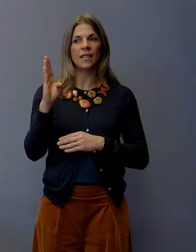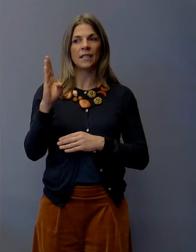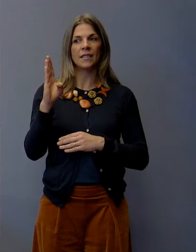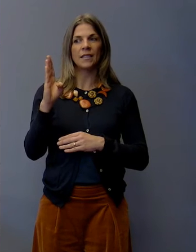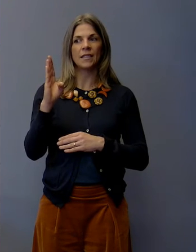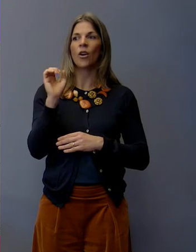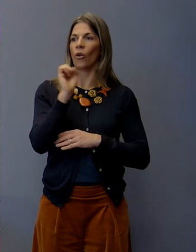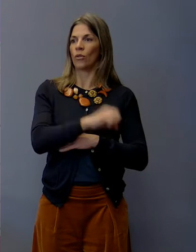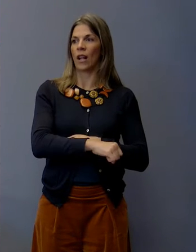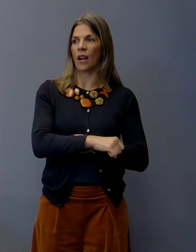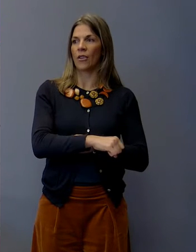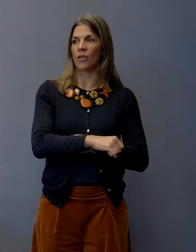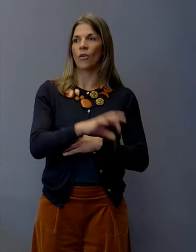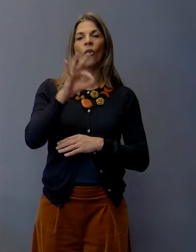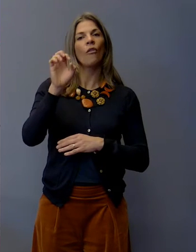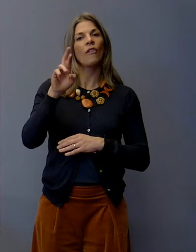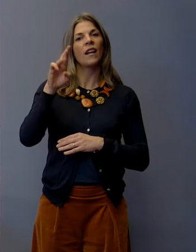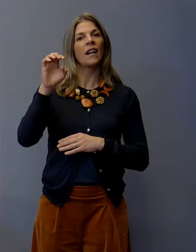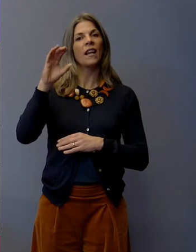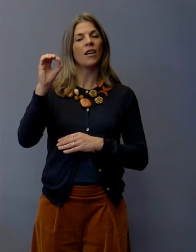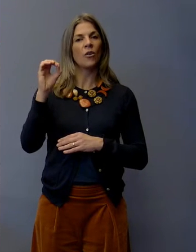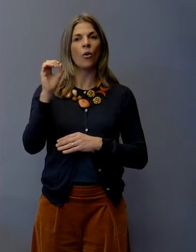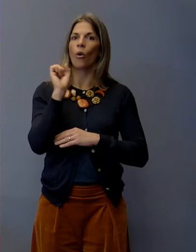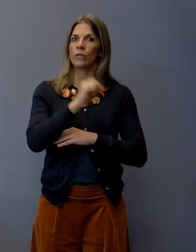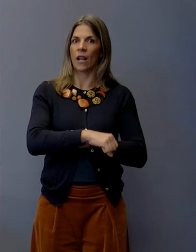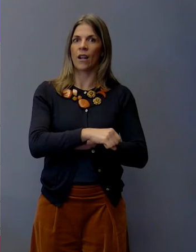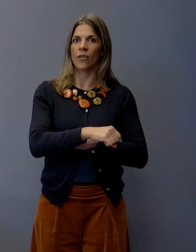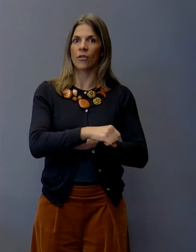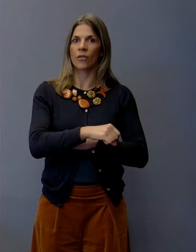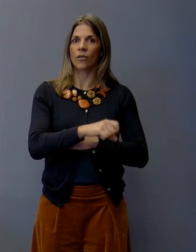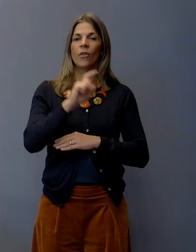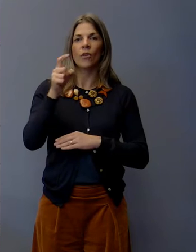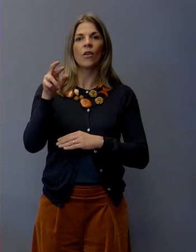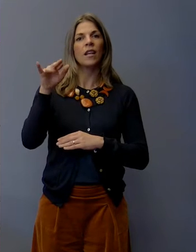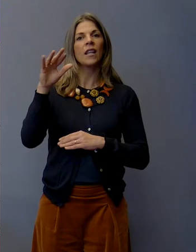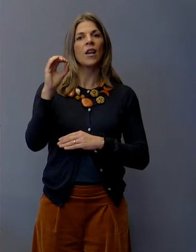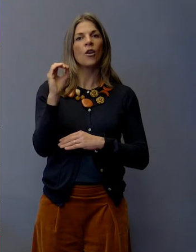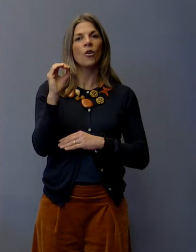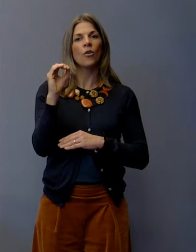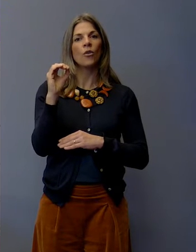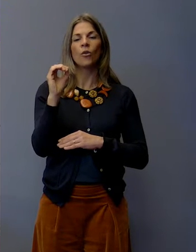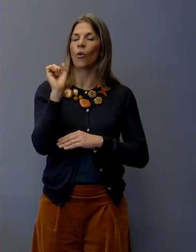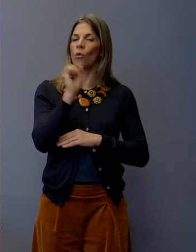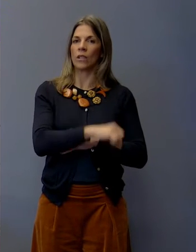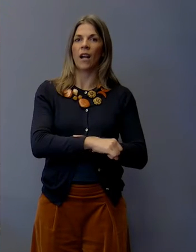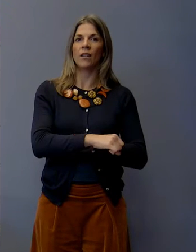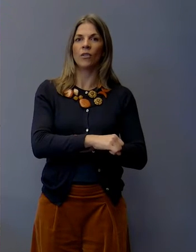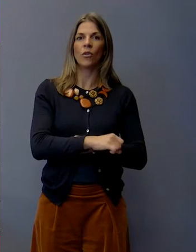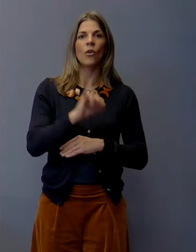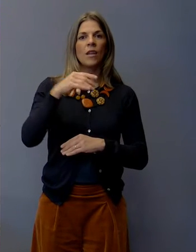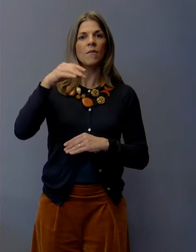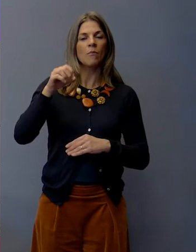comprare un consigliere ferrero contrario consigliere grillo contrarre o scegliere